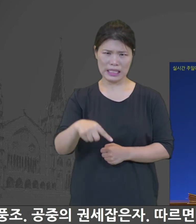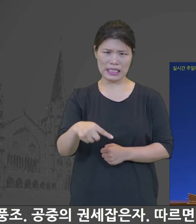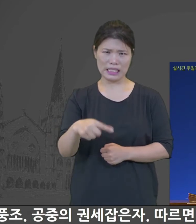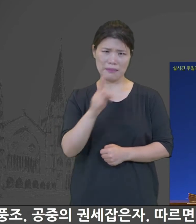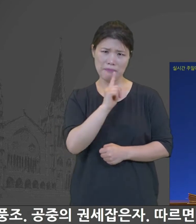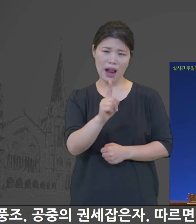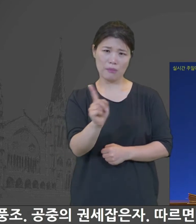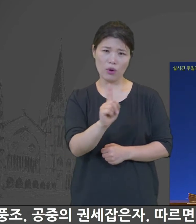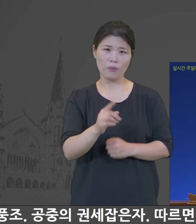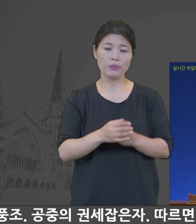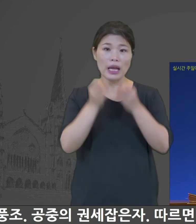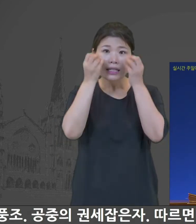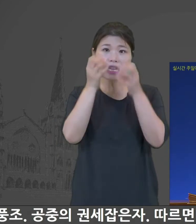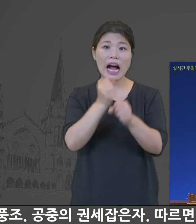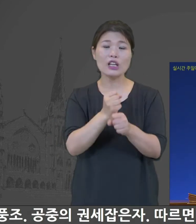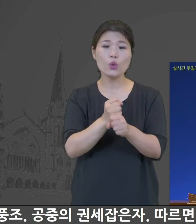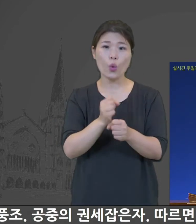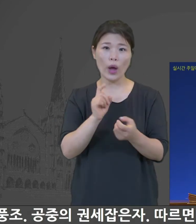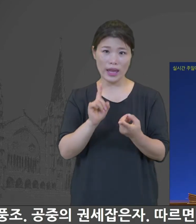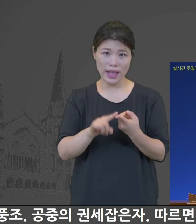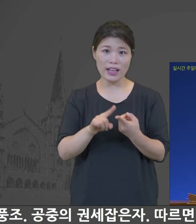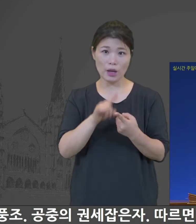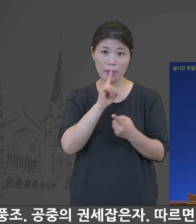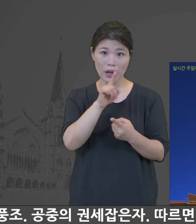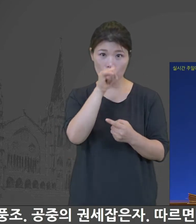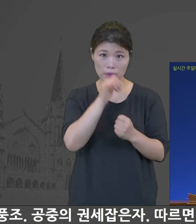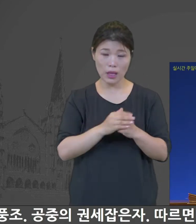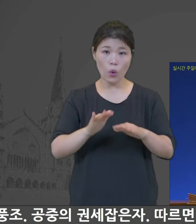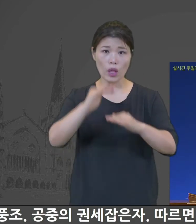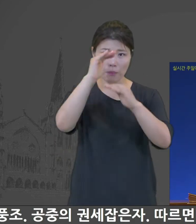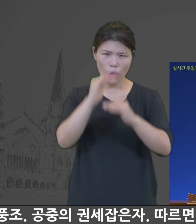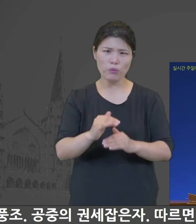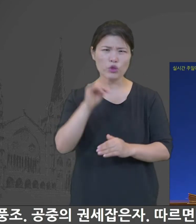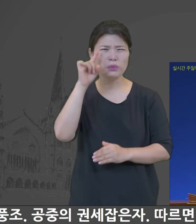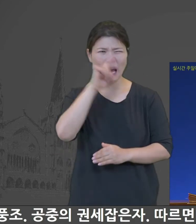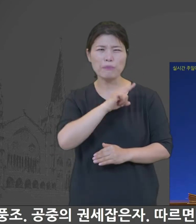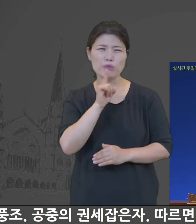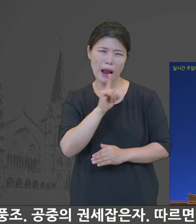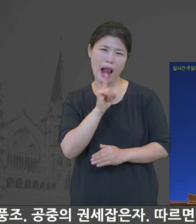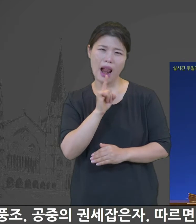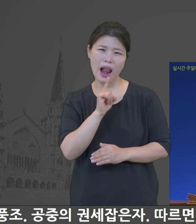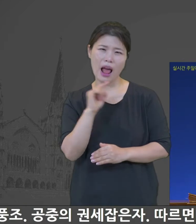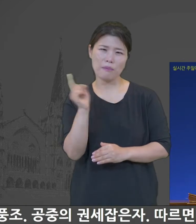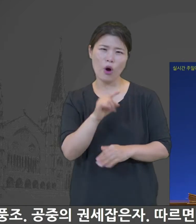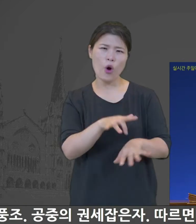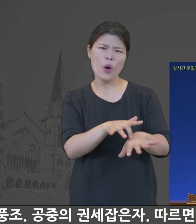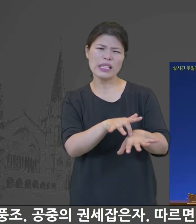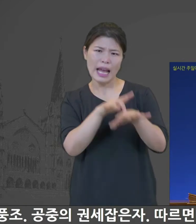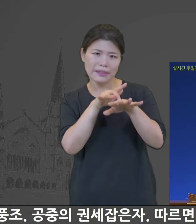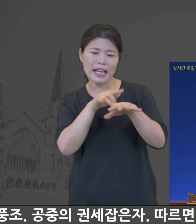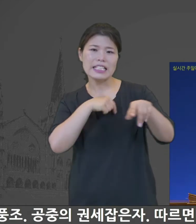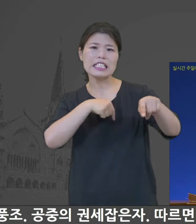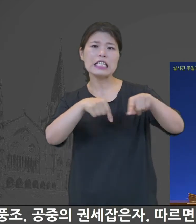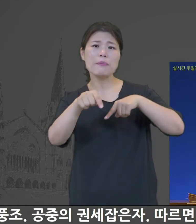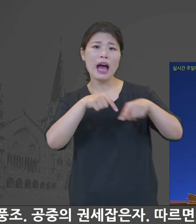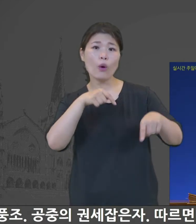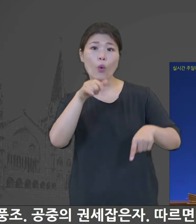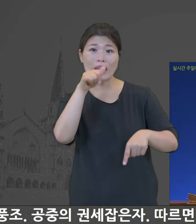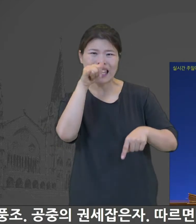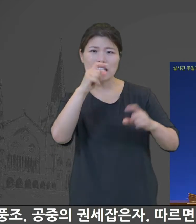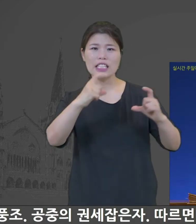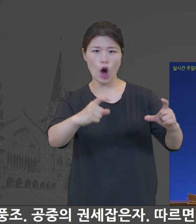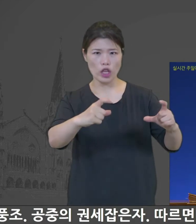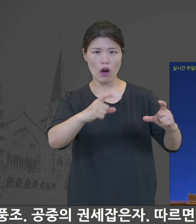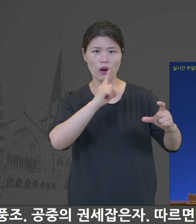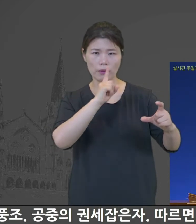늘 나쁜 것은 아닙니다. 본문에서는 나쁘게 쓰이고 있습니다. 사탄이 지배하고 있는 영역이라는